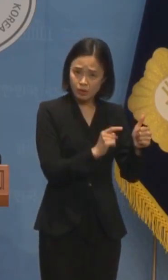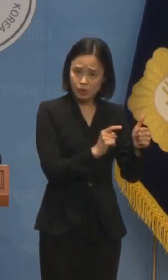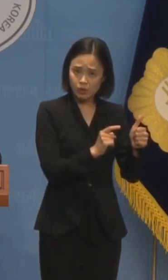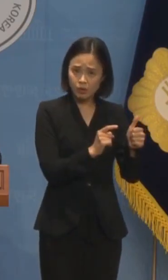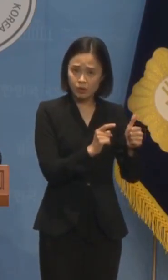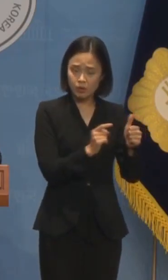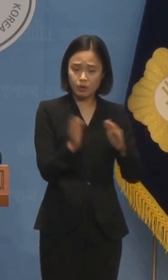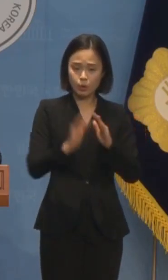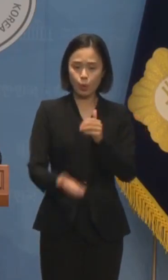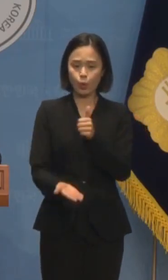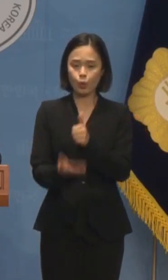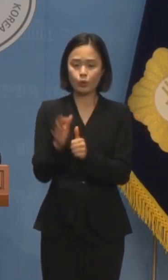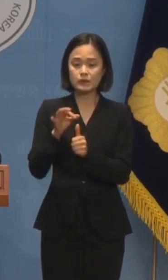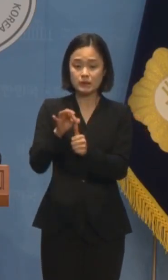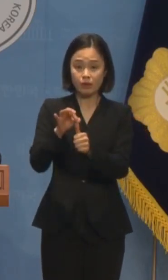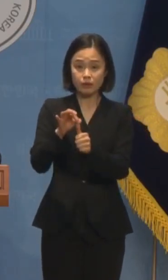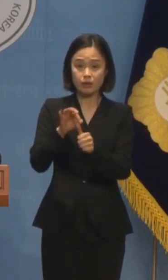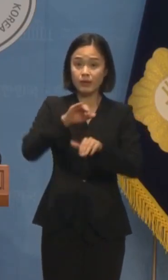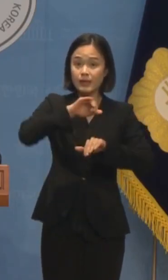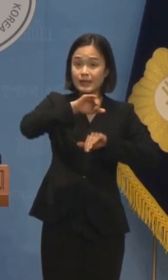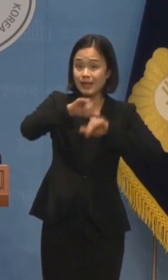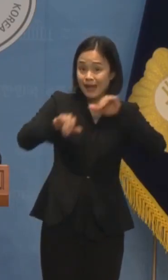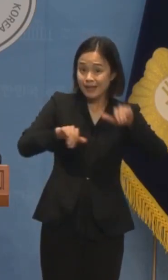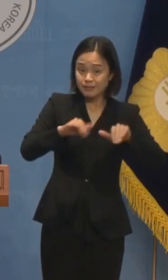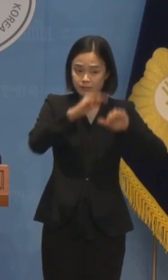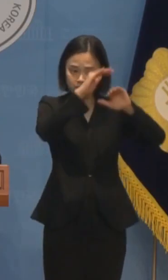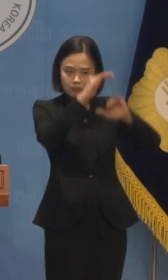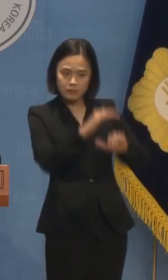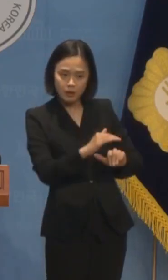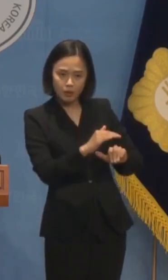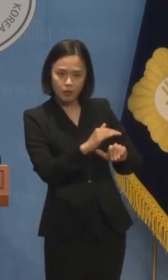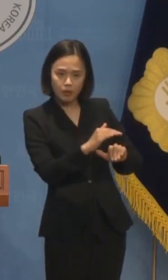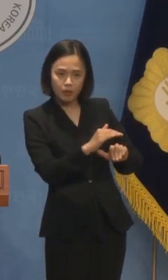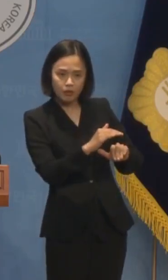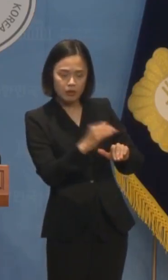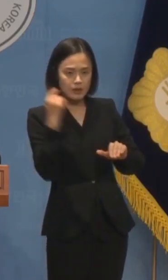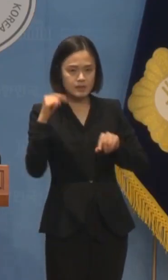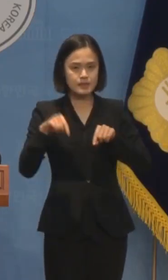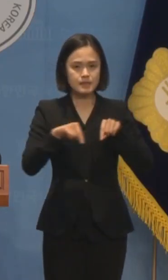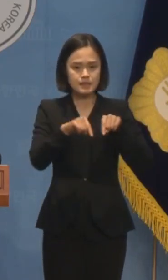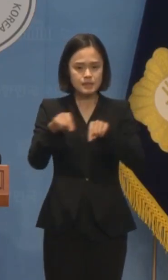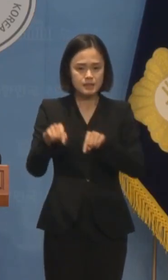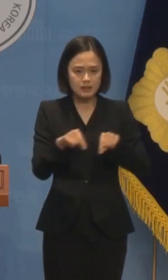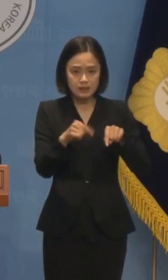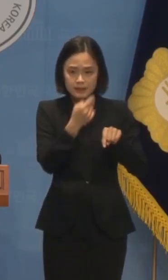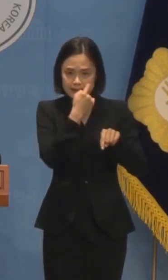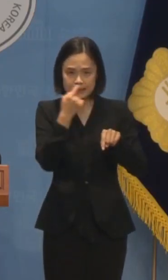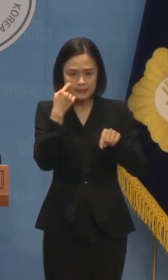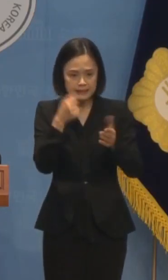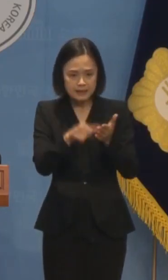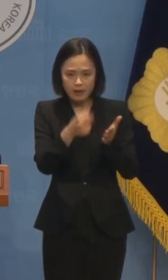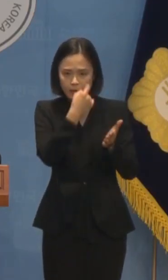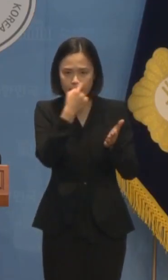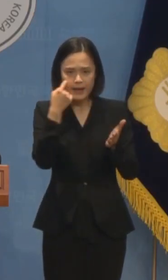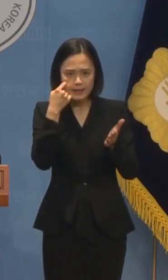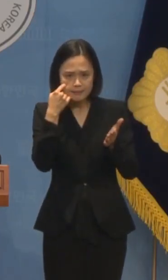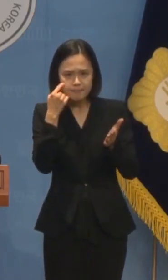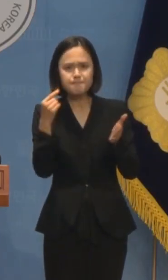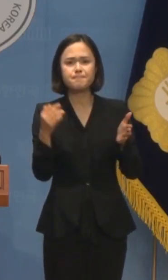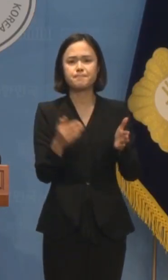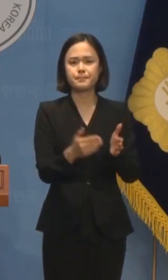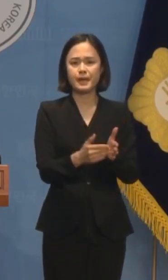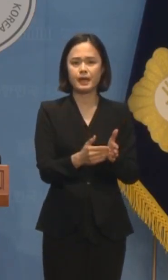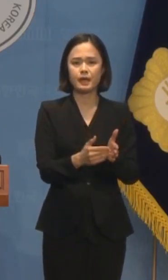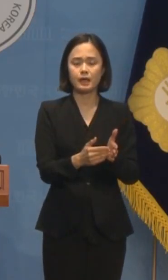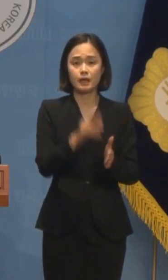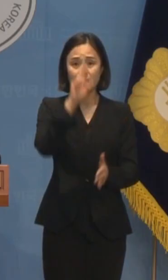개입 내용이 실제로 육성으로 드러났습니다. 박근혜, 최순실 국정농단보다